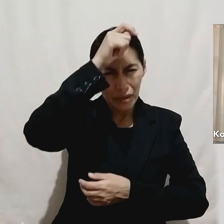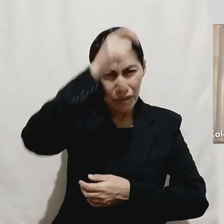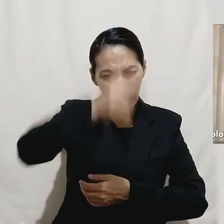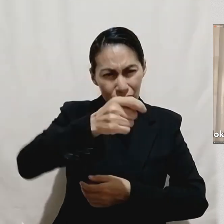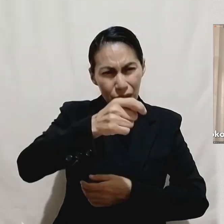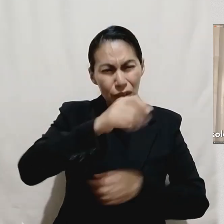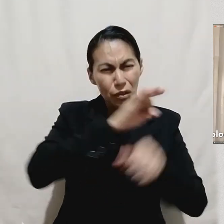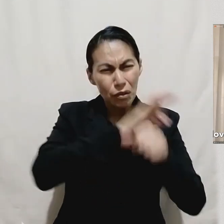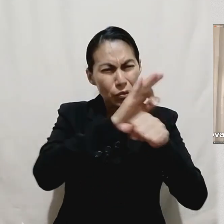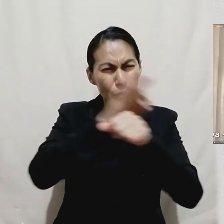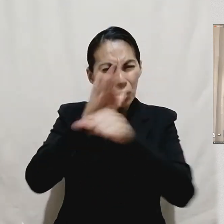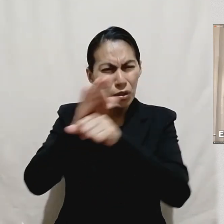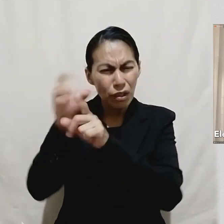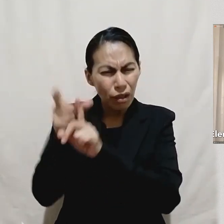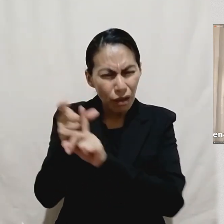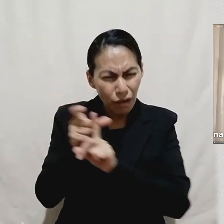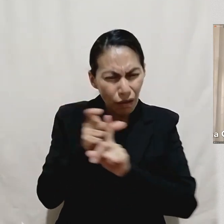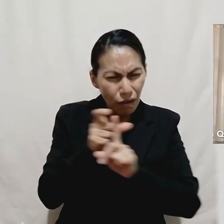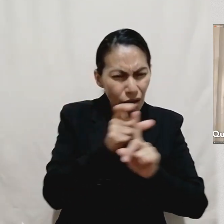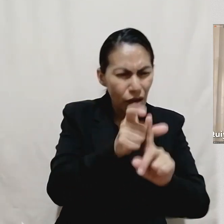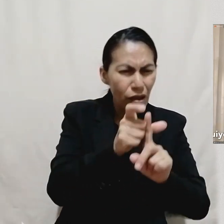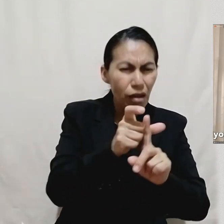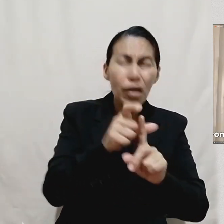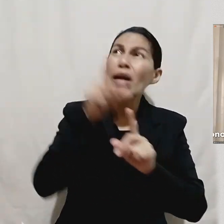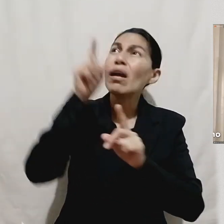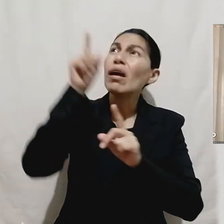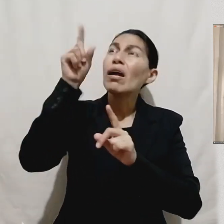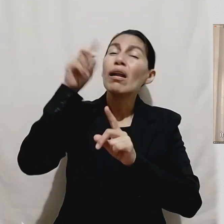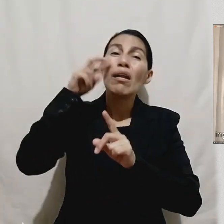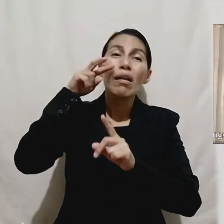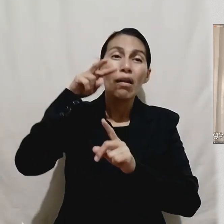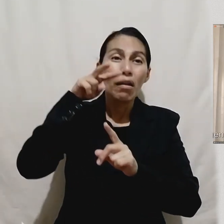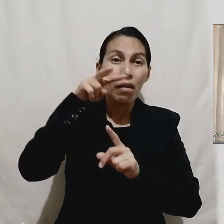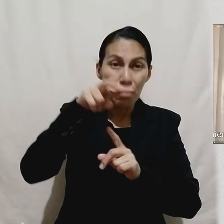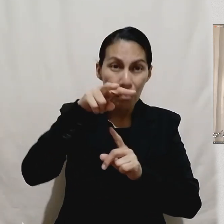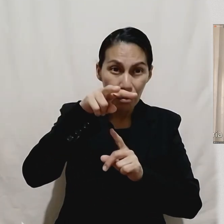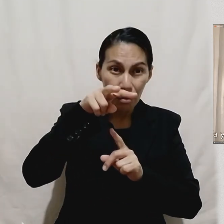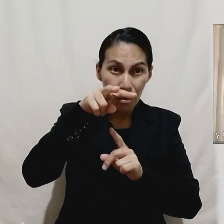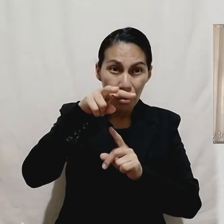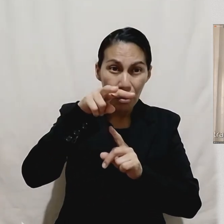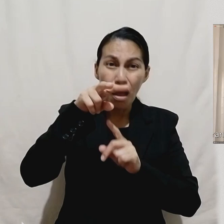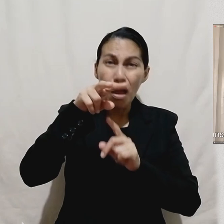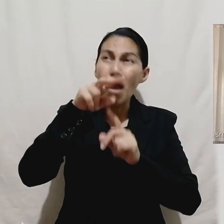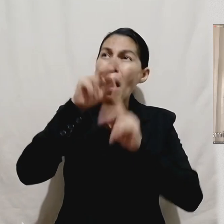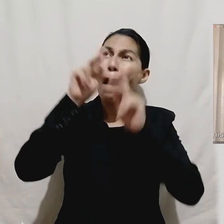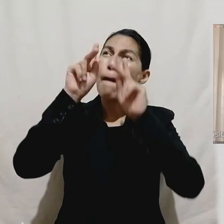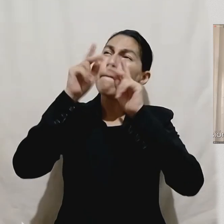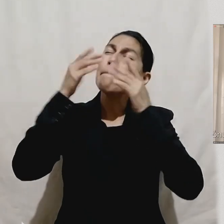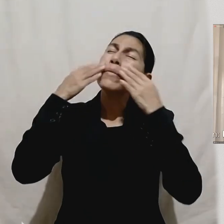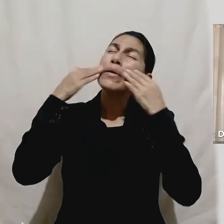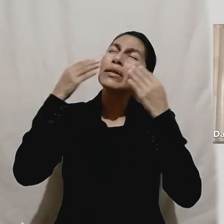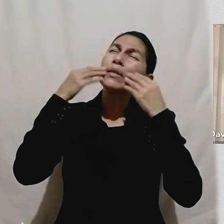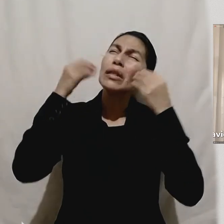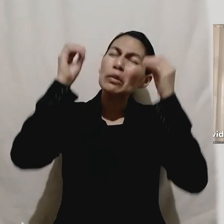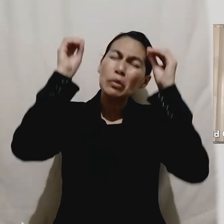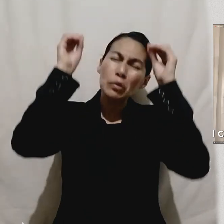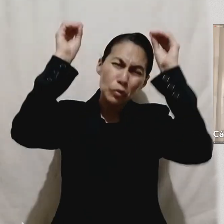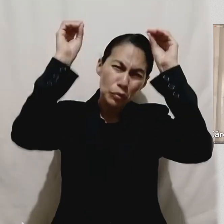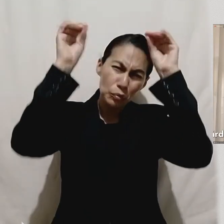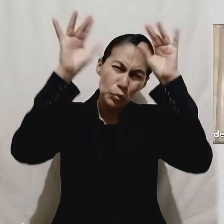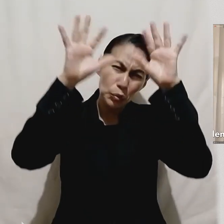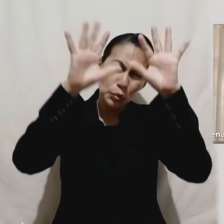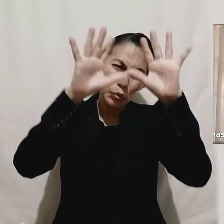y te guarde Dios haga resplandecer su rostro sobre ti y tenga de ti